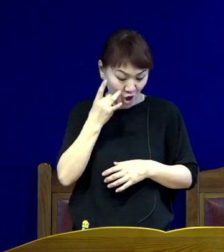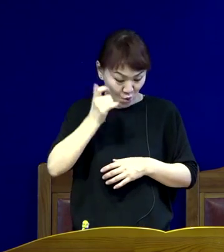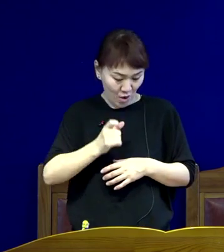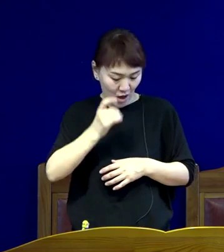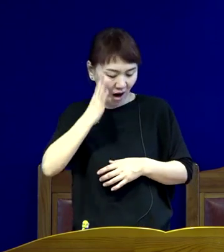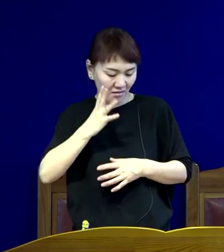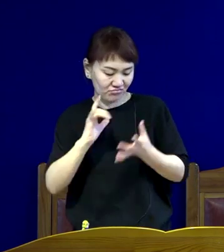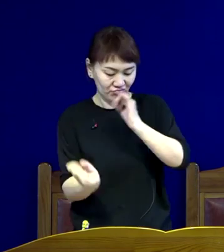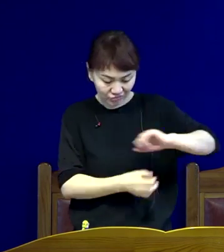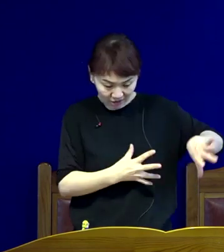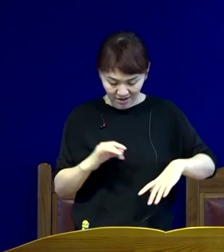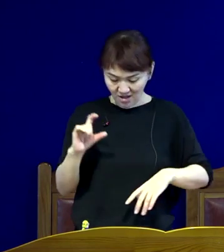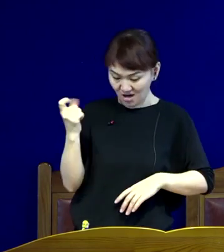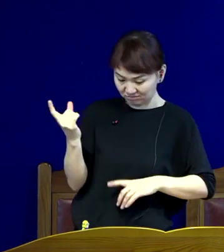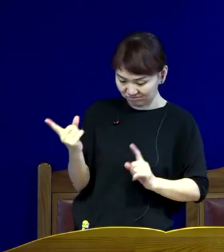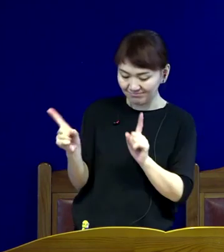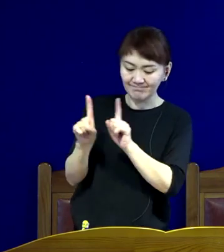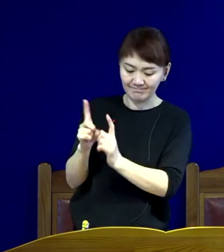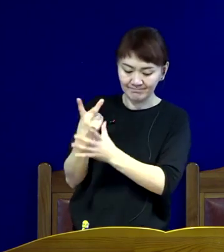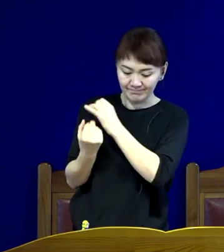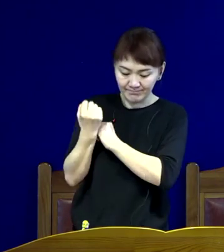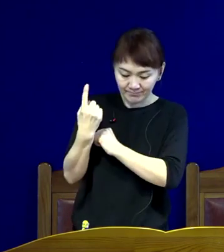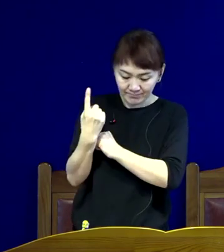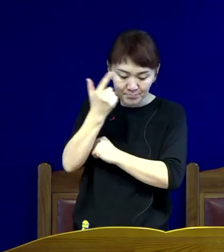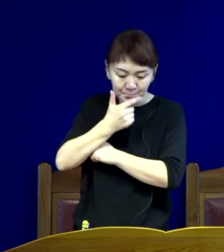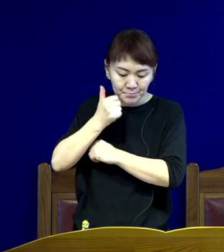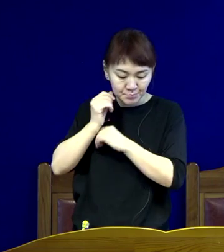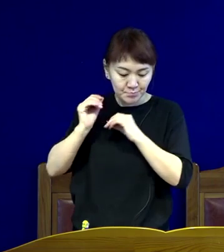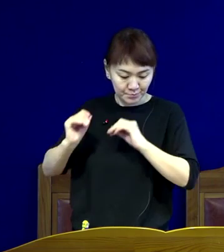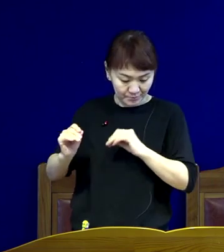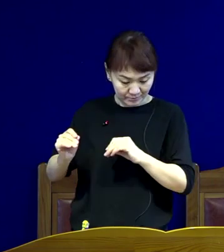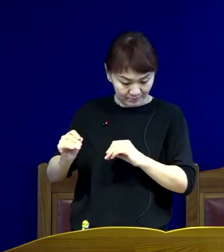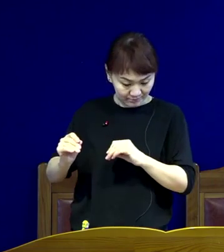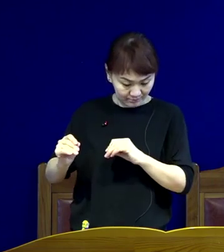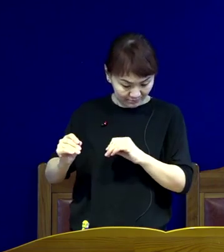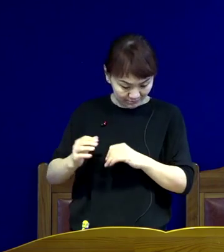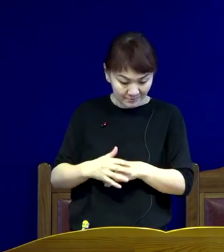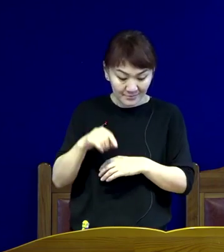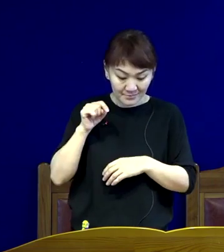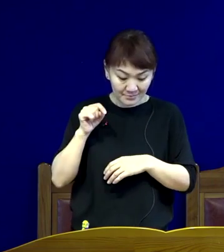орхин эхнэртэйгээ нийлж хоёул нэг мах бод болдог.